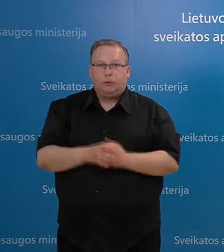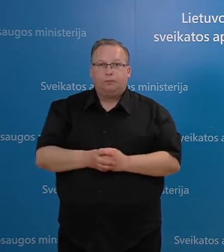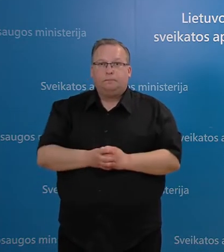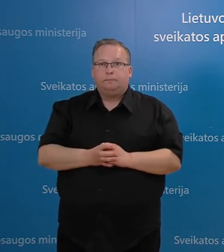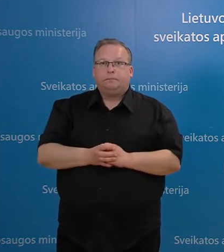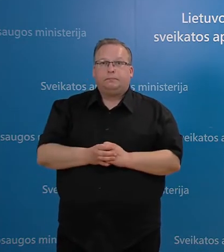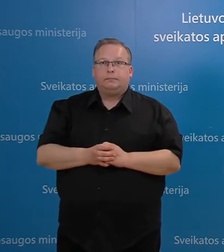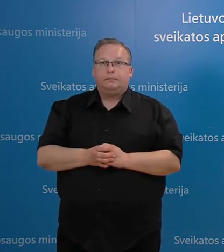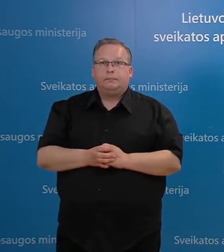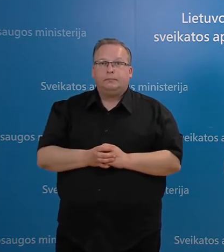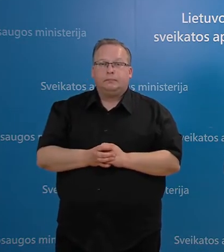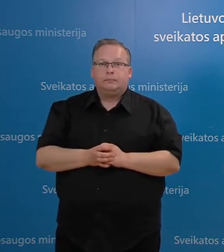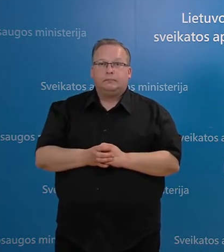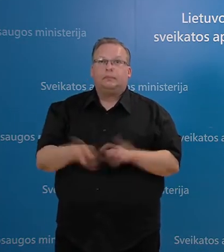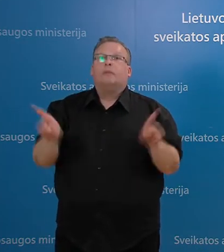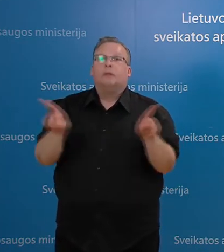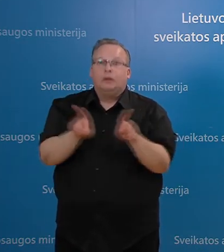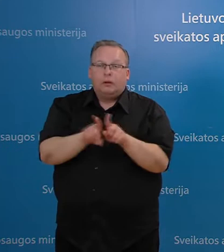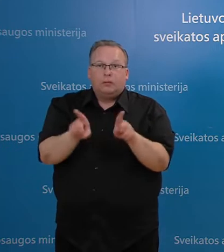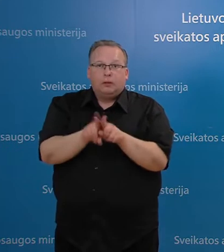Na ir dar keletas